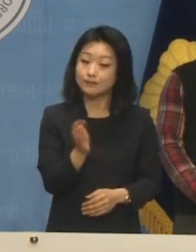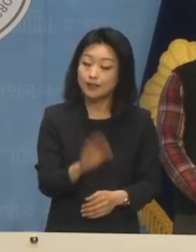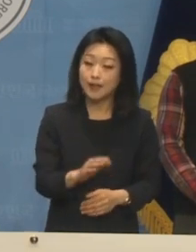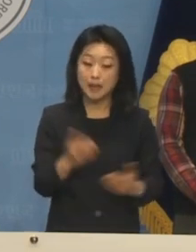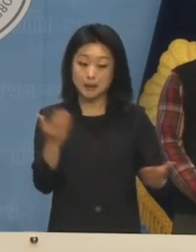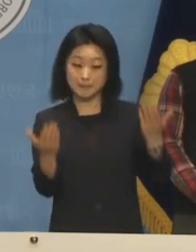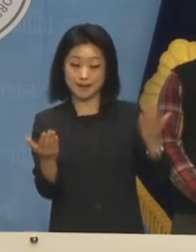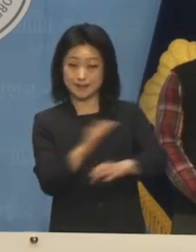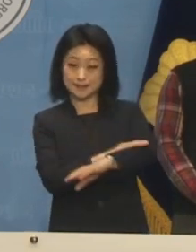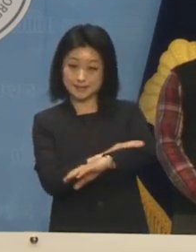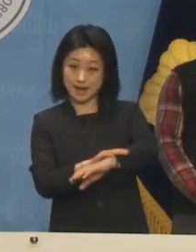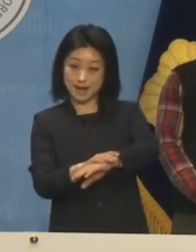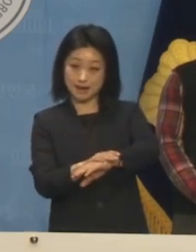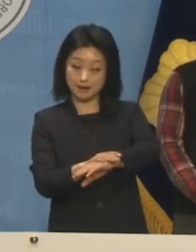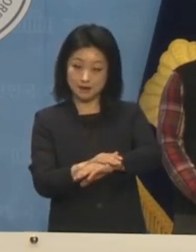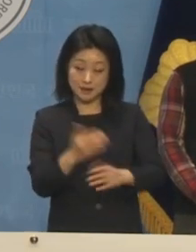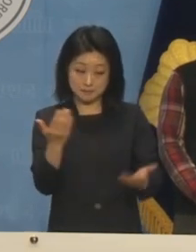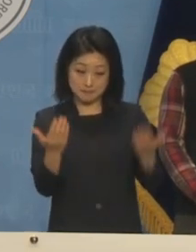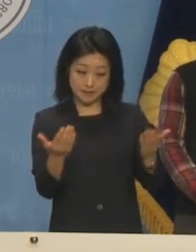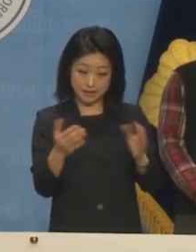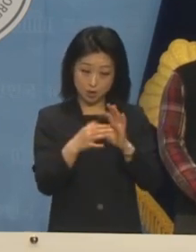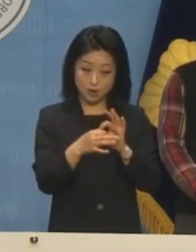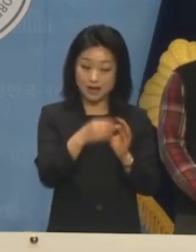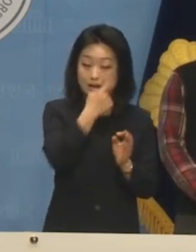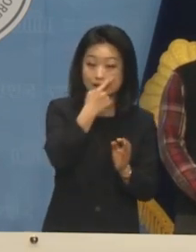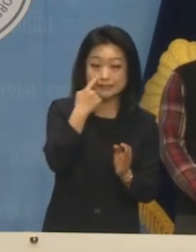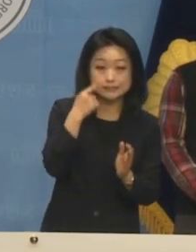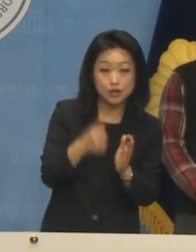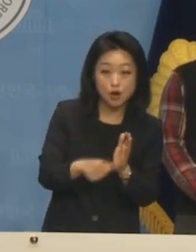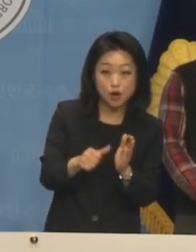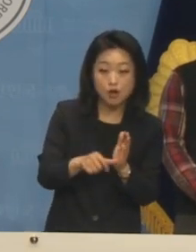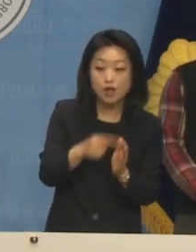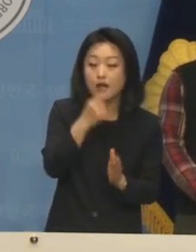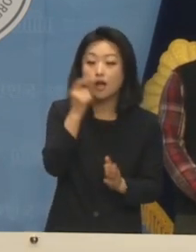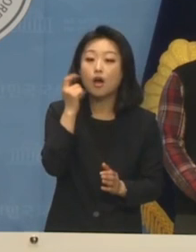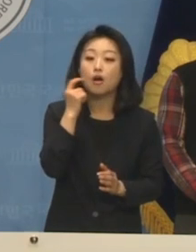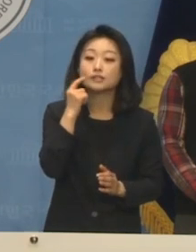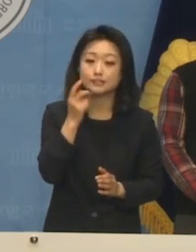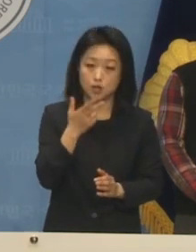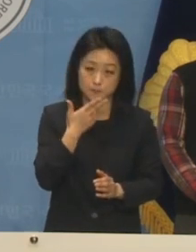하면 판단에 필요하거나 영향을 미치는 증거들이 거짓되지 않게